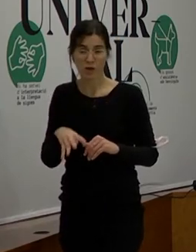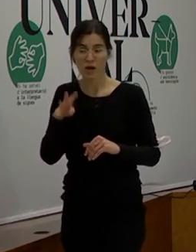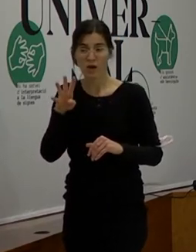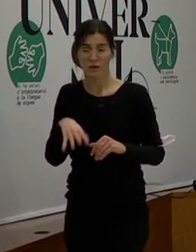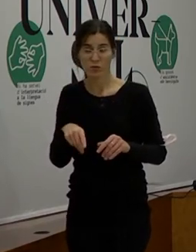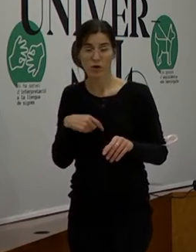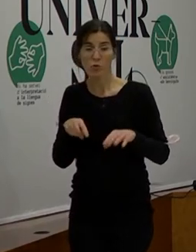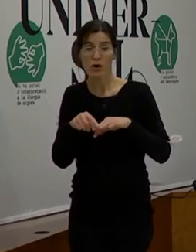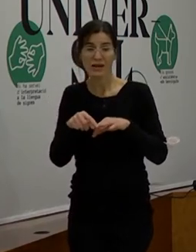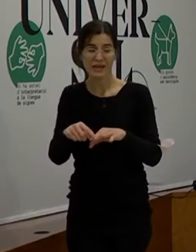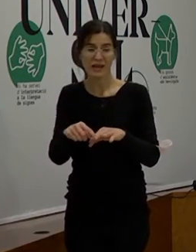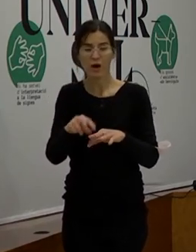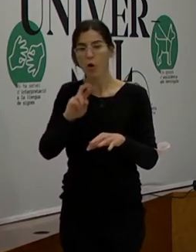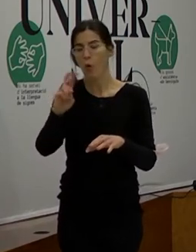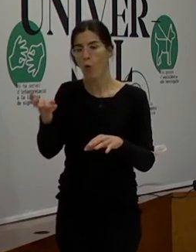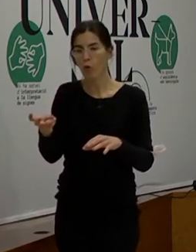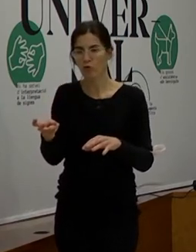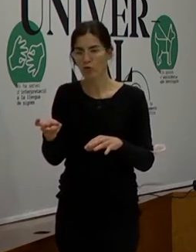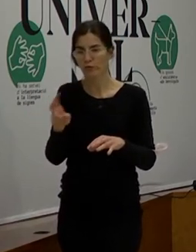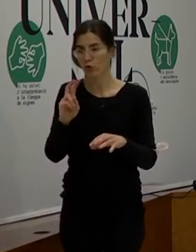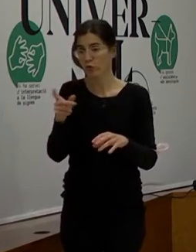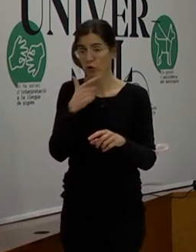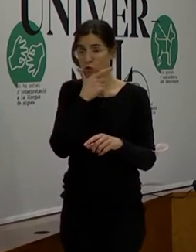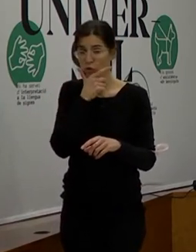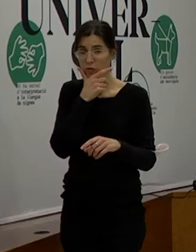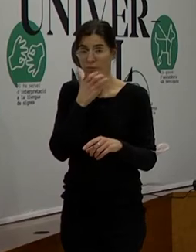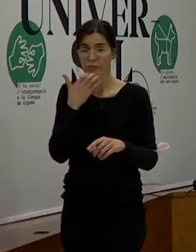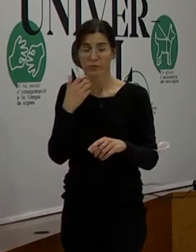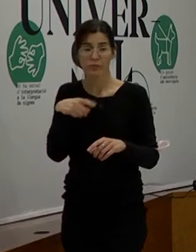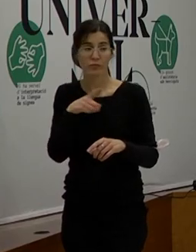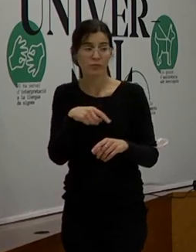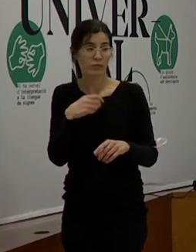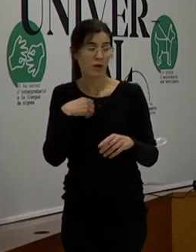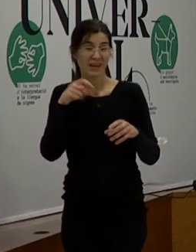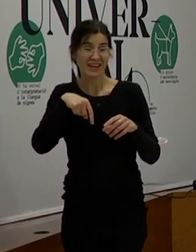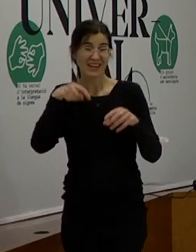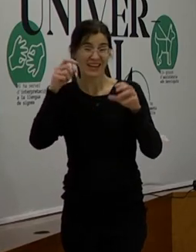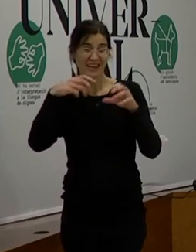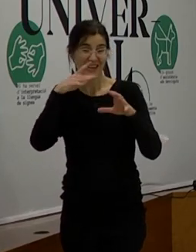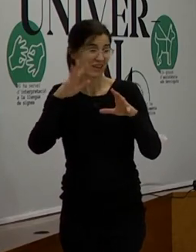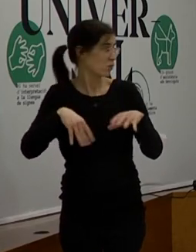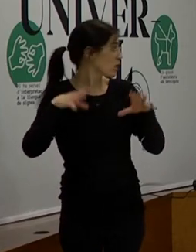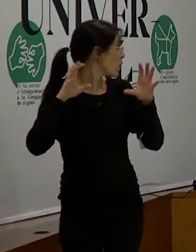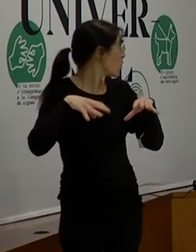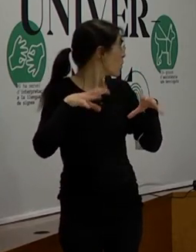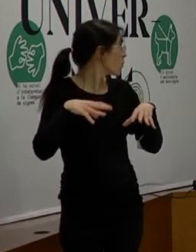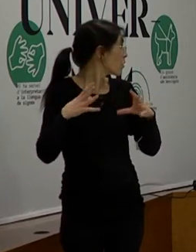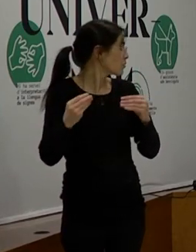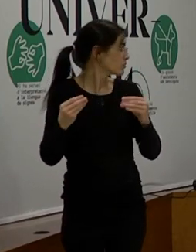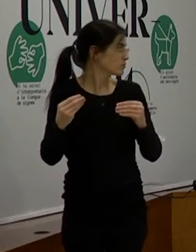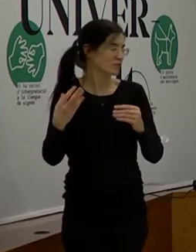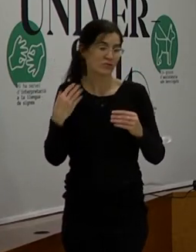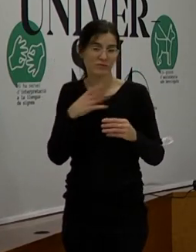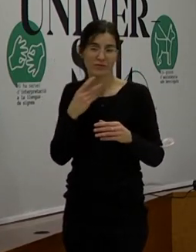guies són d'un altre color. Com podeu, plou tant a la Corunya que el paviment està una mica descarnat.